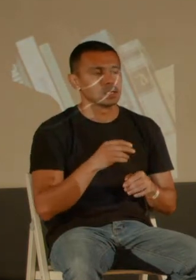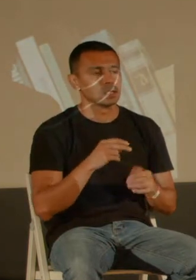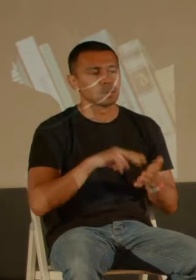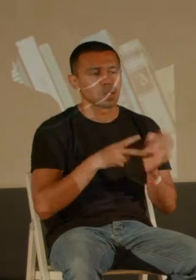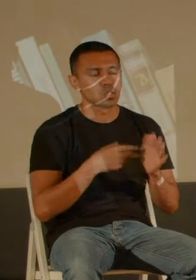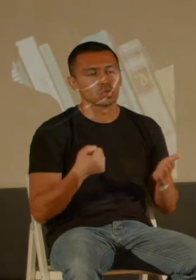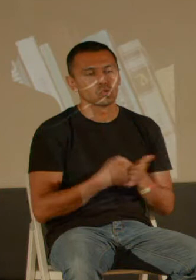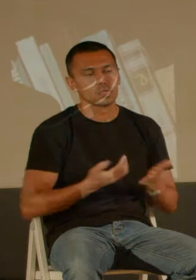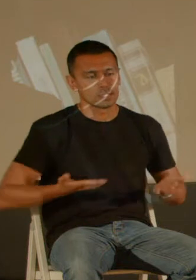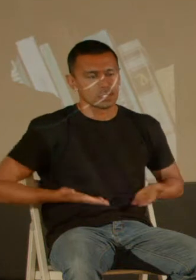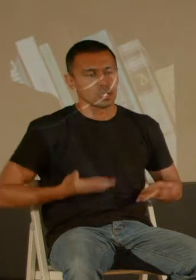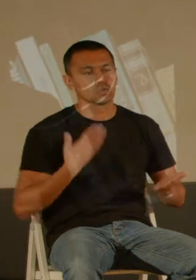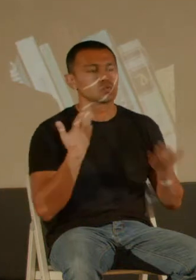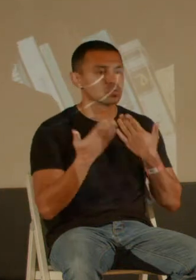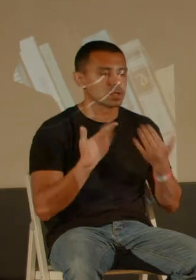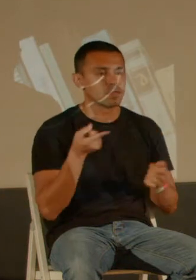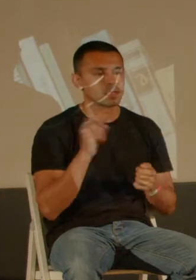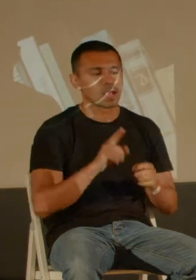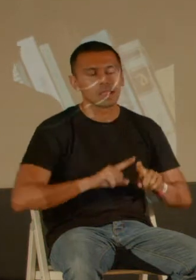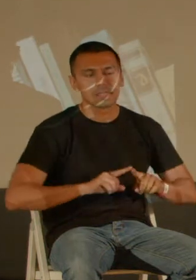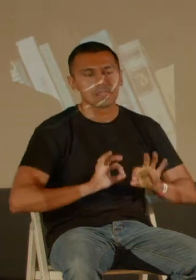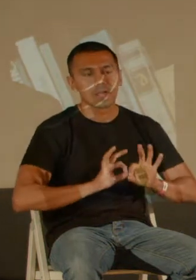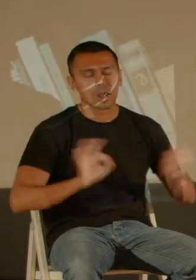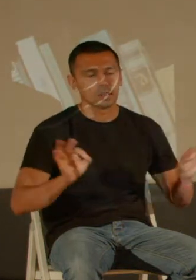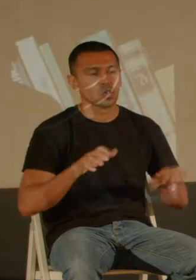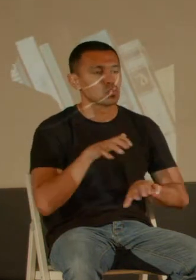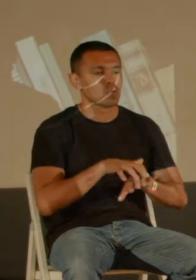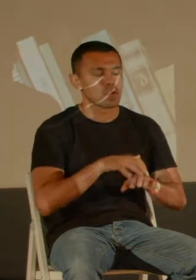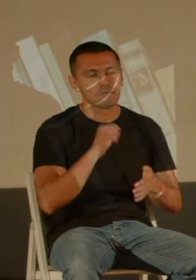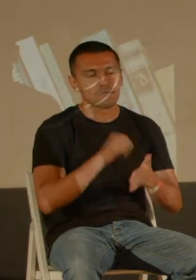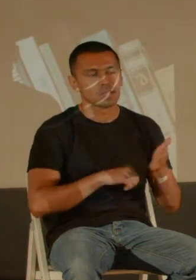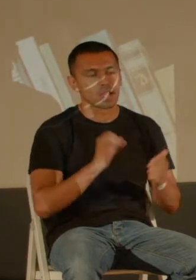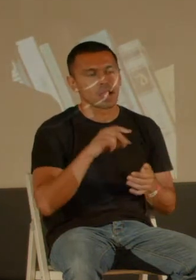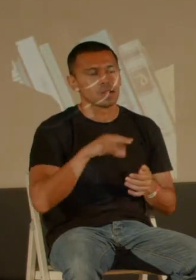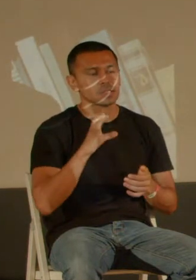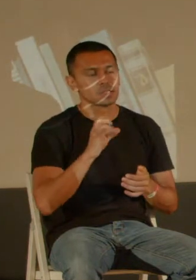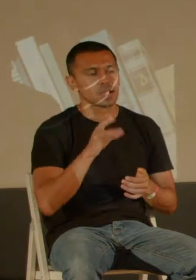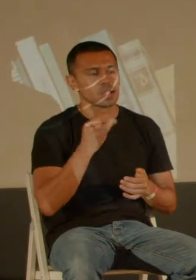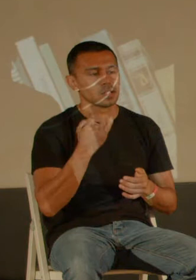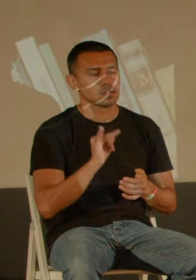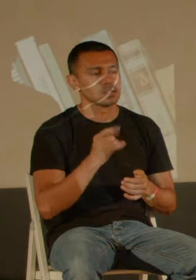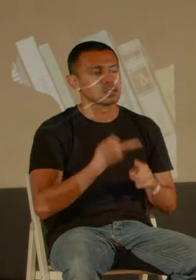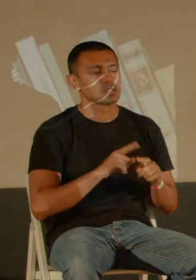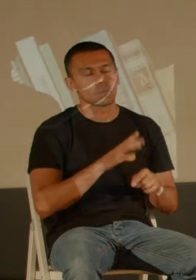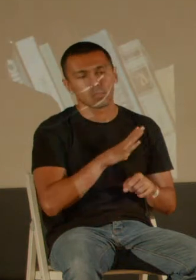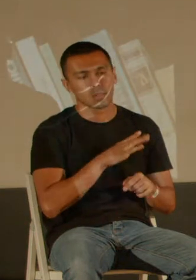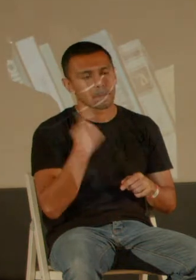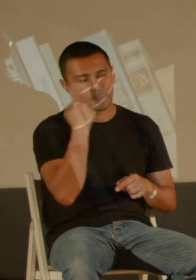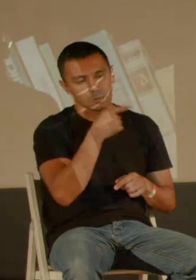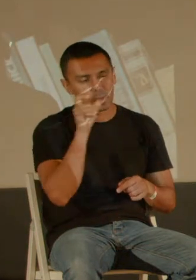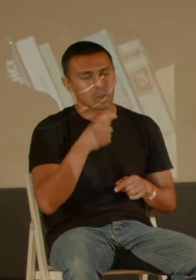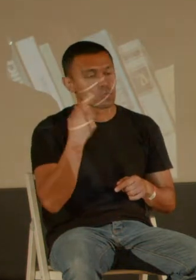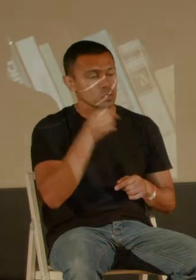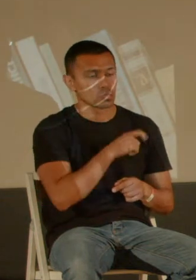життя, стосунків та ідеальних туфель від Еліс Кей. Еліс Кей – це була персонажка, яку